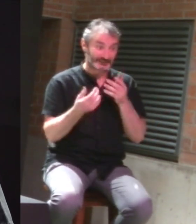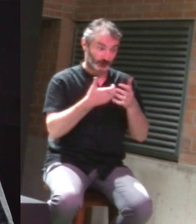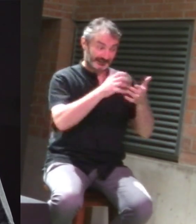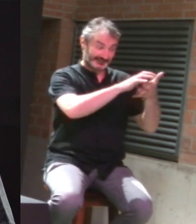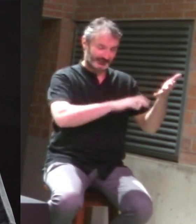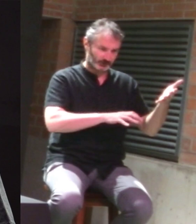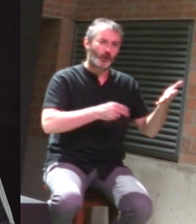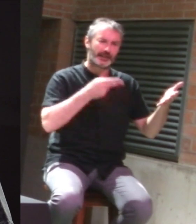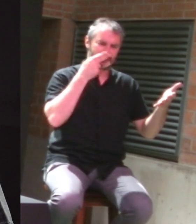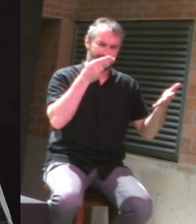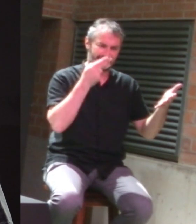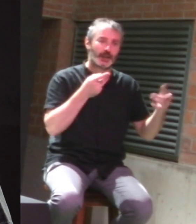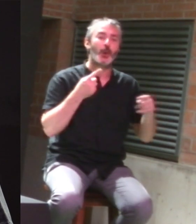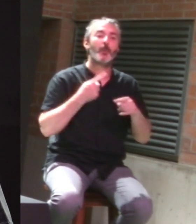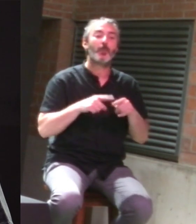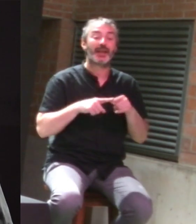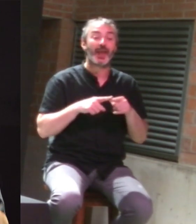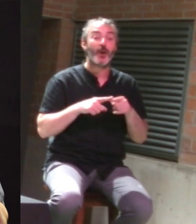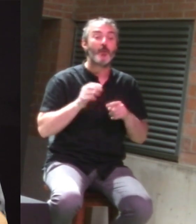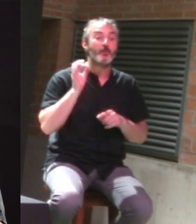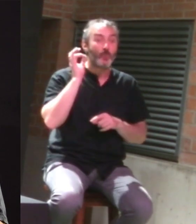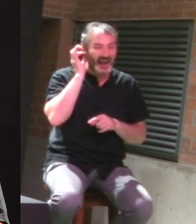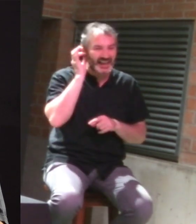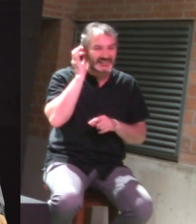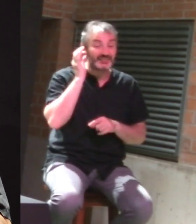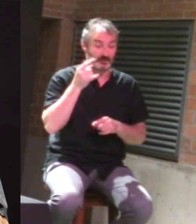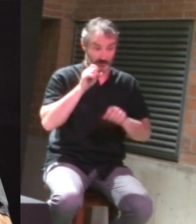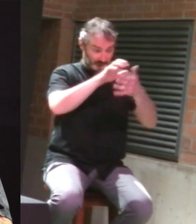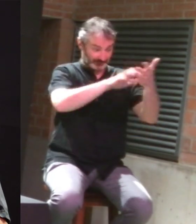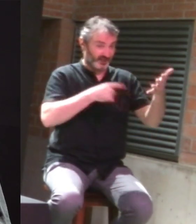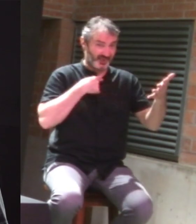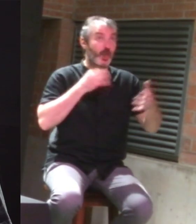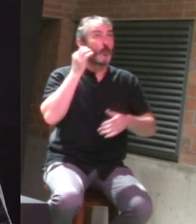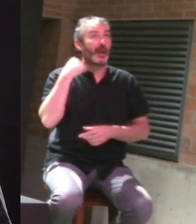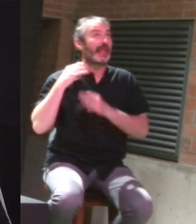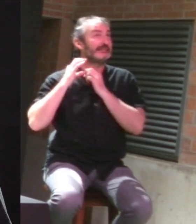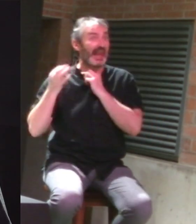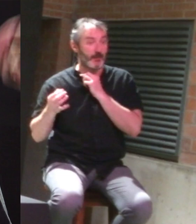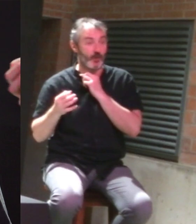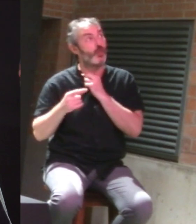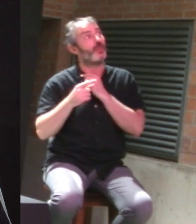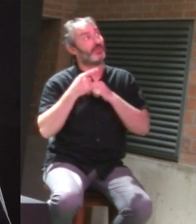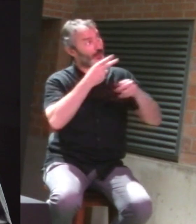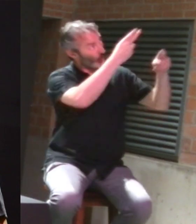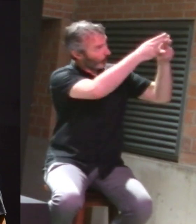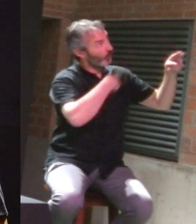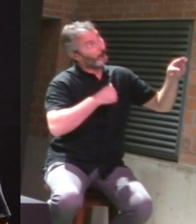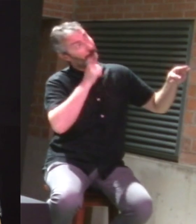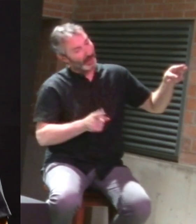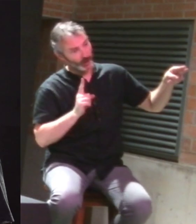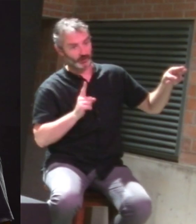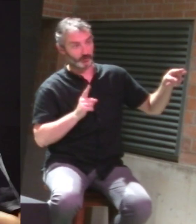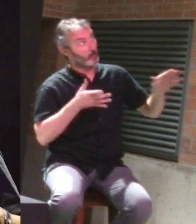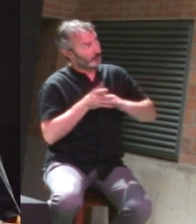interesante realmente. Partía de la afirmación de que las mujeres eran más esclavas y estaban más explotadas que los hombres. Por una